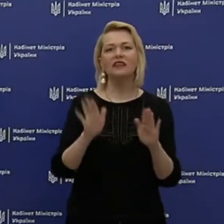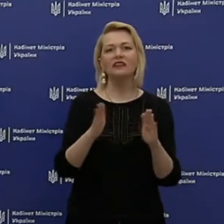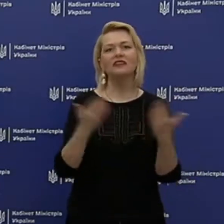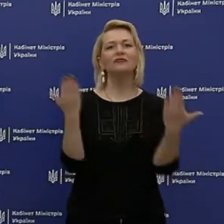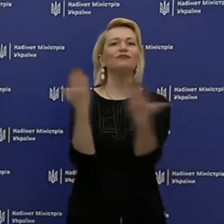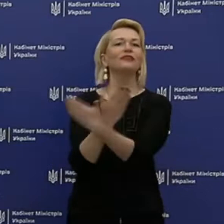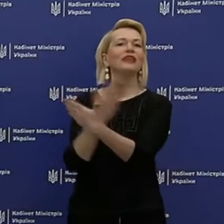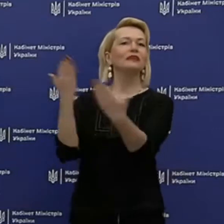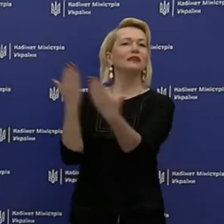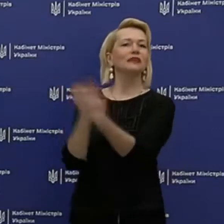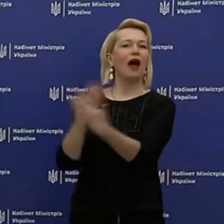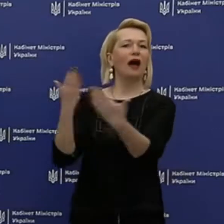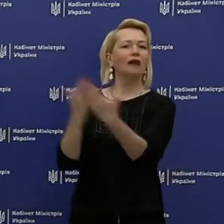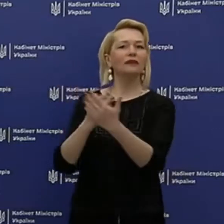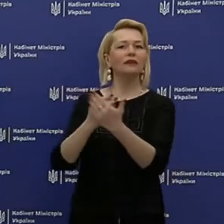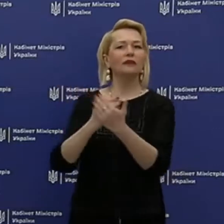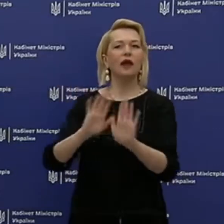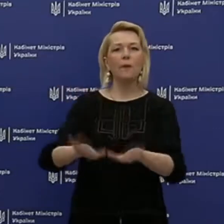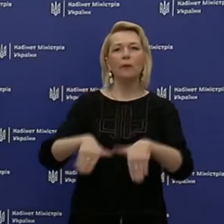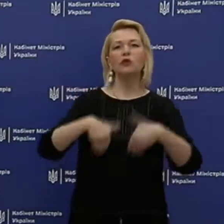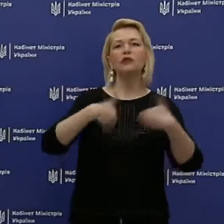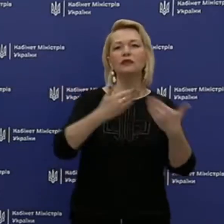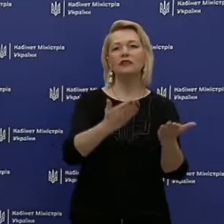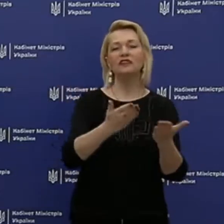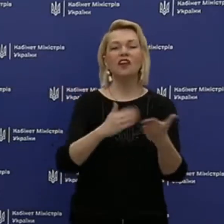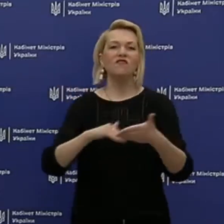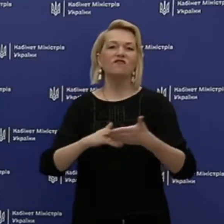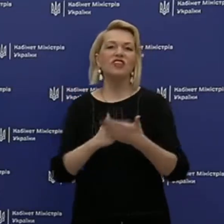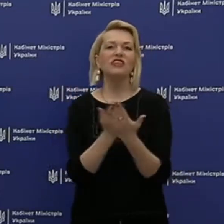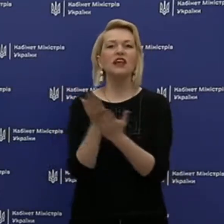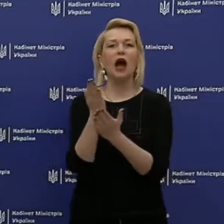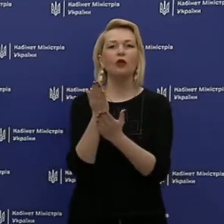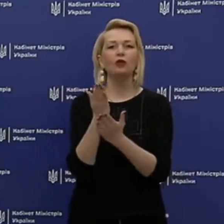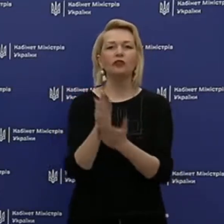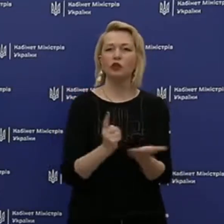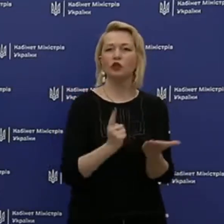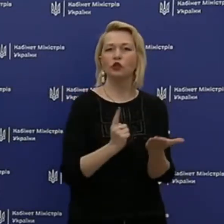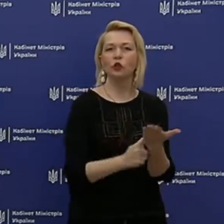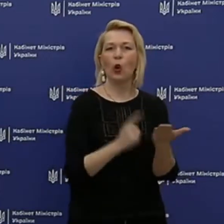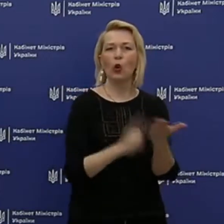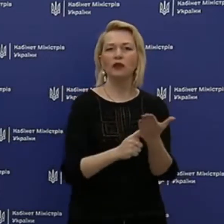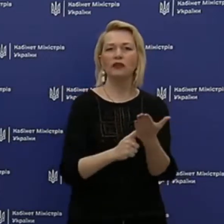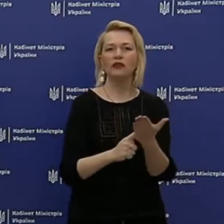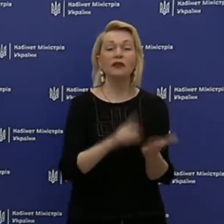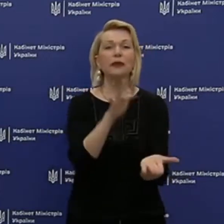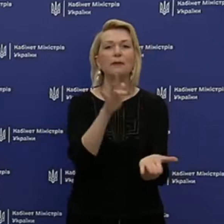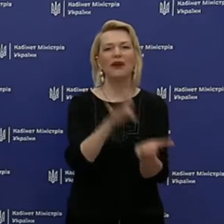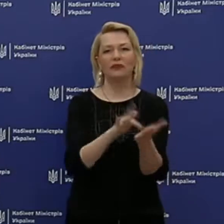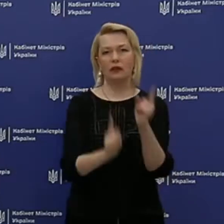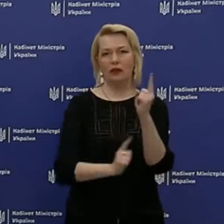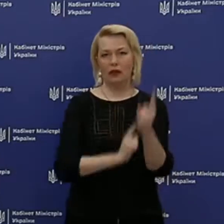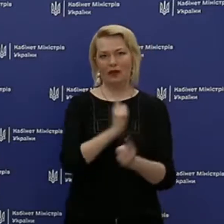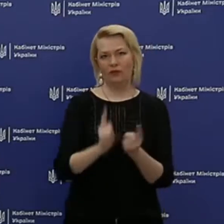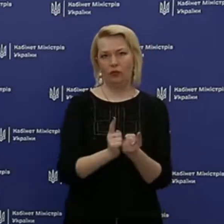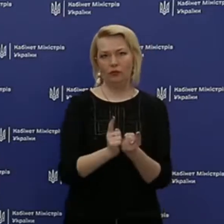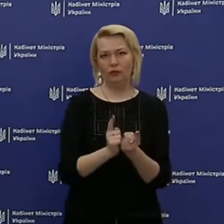слайди, які нам постійно пропонували в якості доказів і мети реформи.